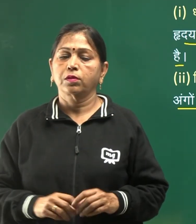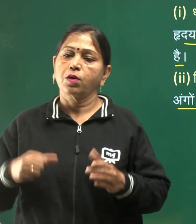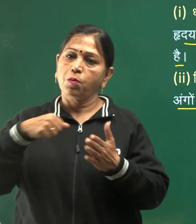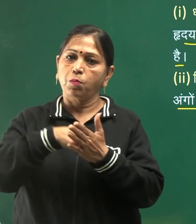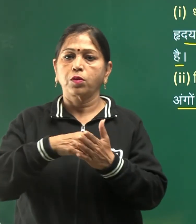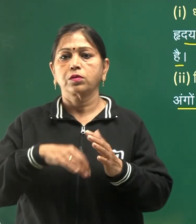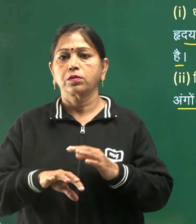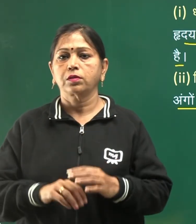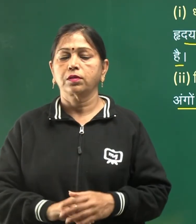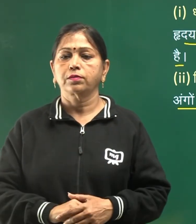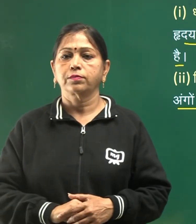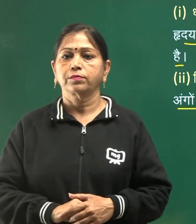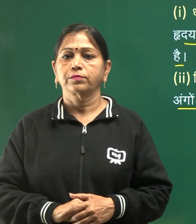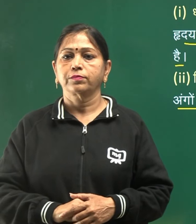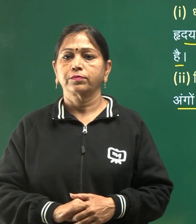पहुंचाती है।